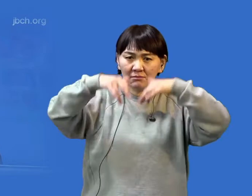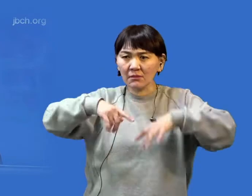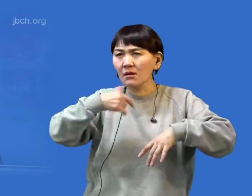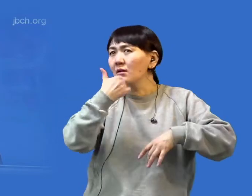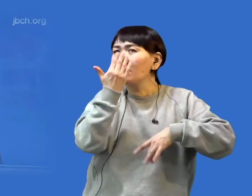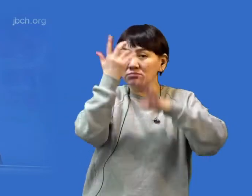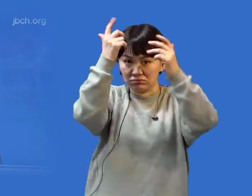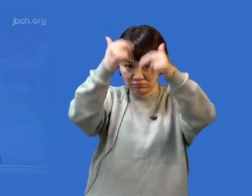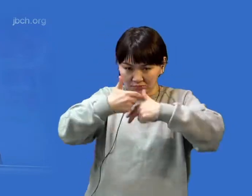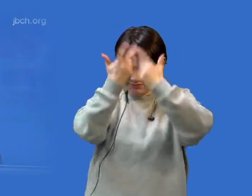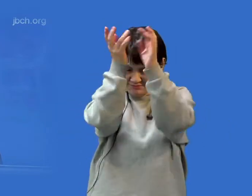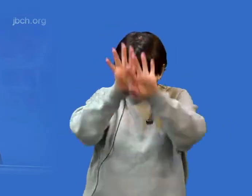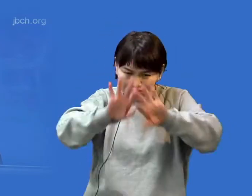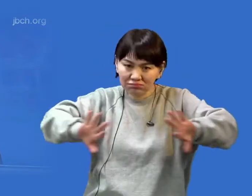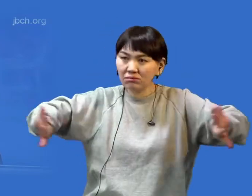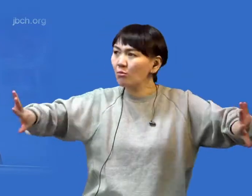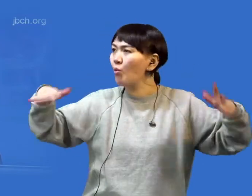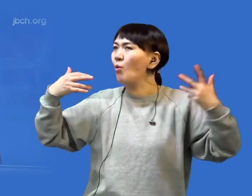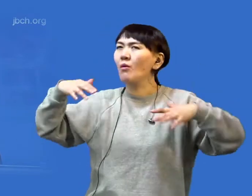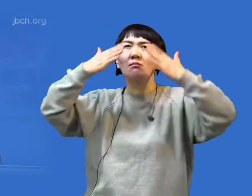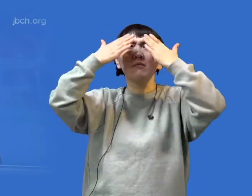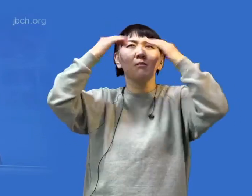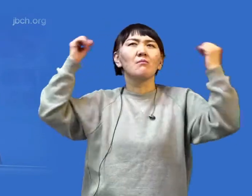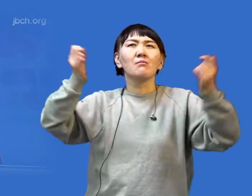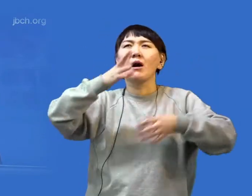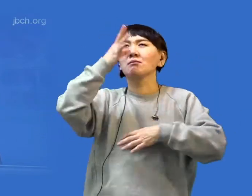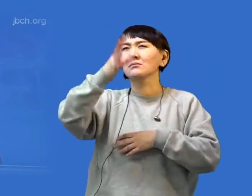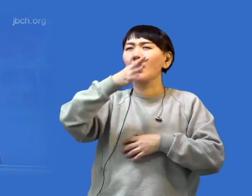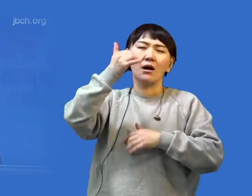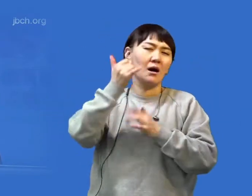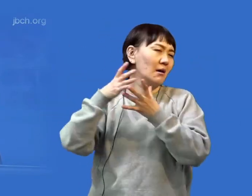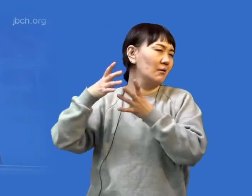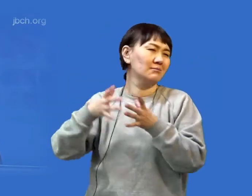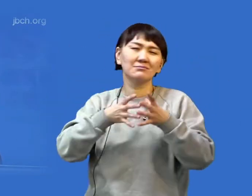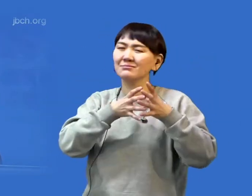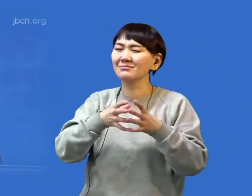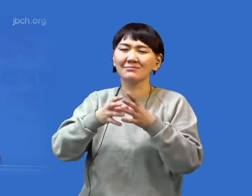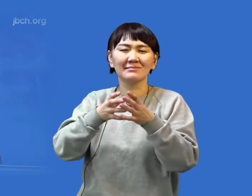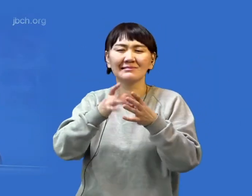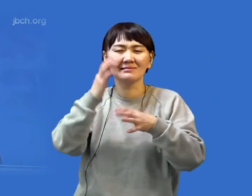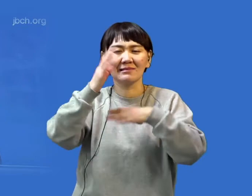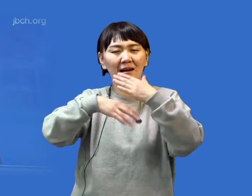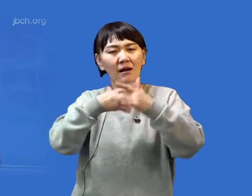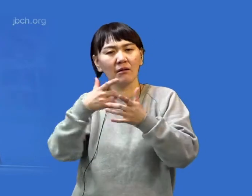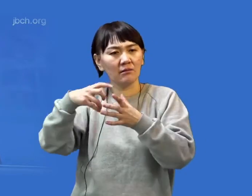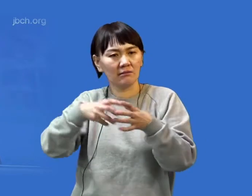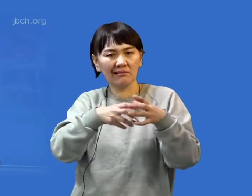магтан дуулаад тэгэд байсан боловч жоохон явж байгаа л хэцүү болоод ирэнгүүт Мосед гонгнолдож